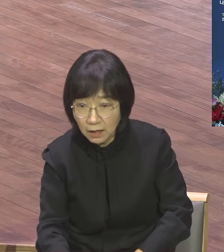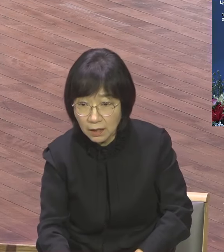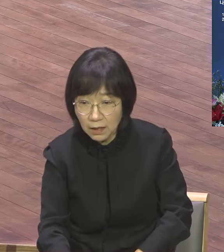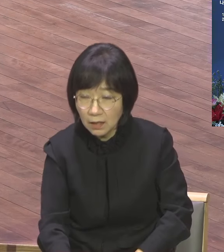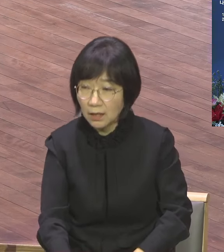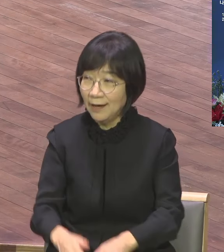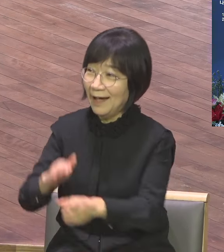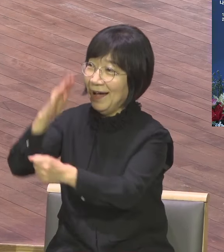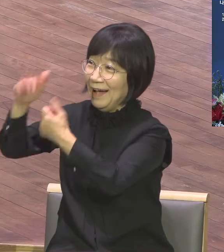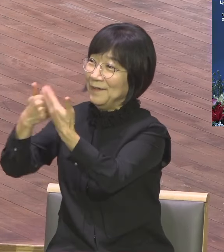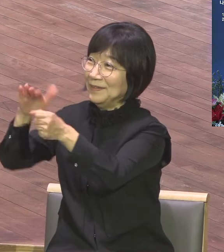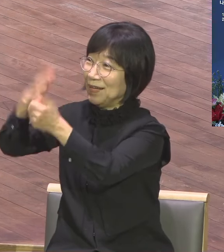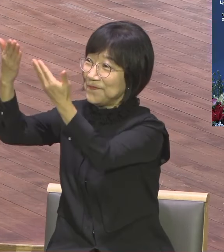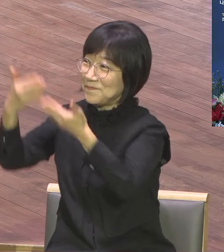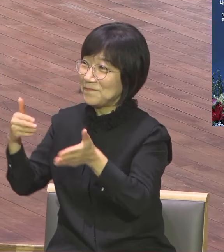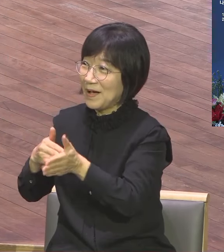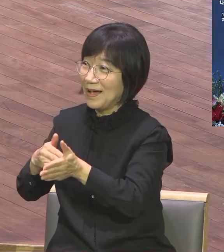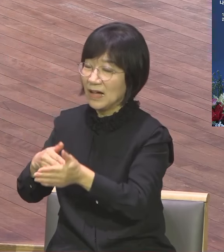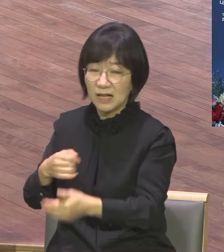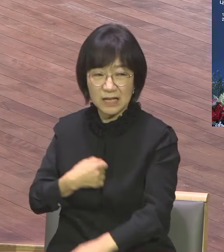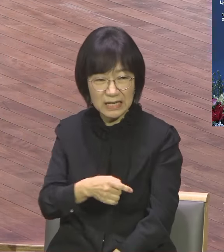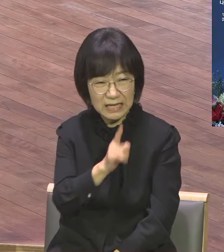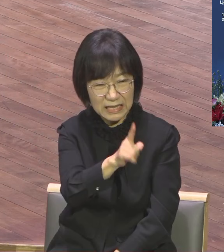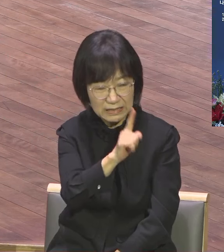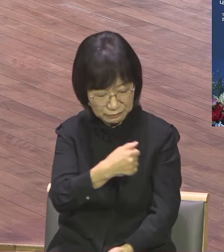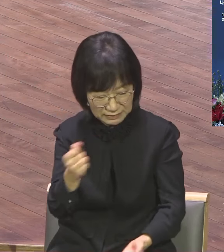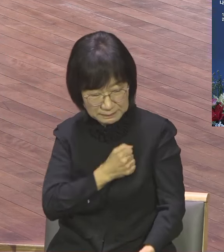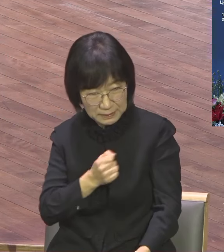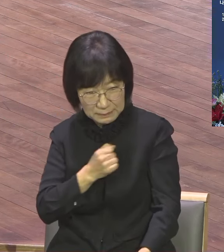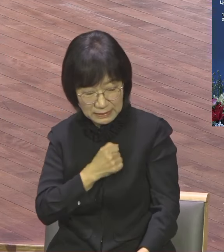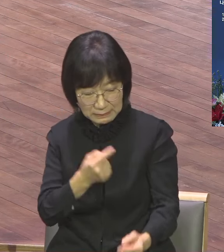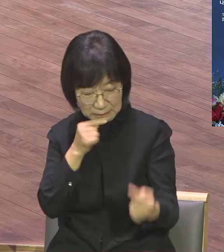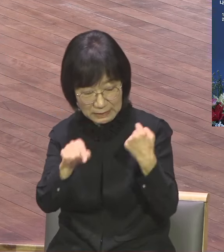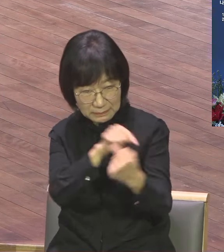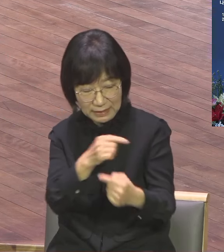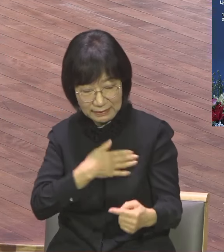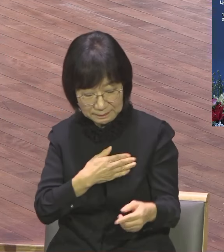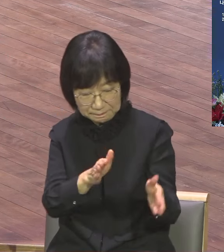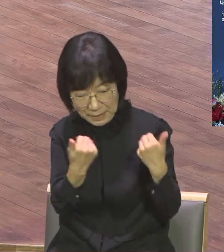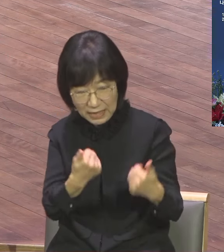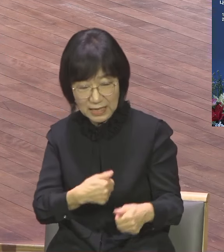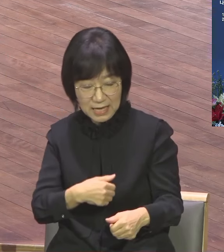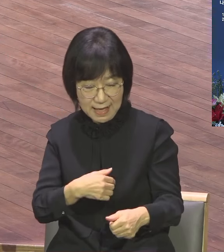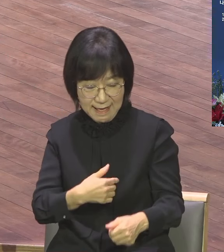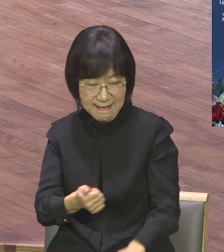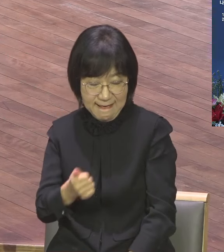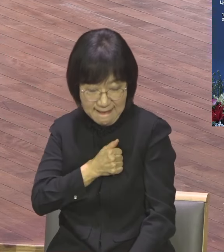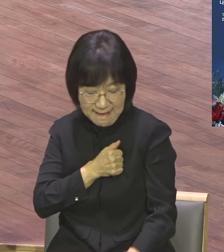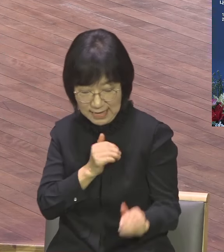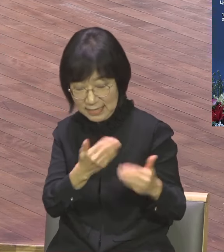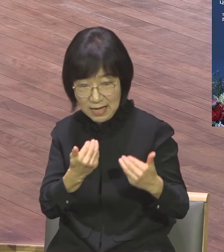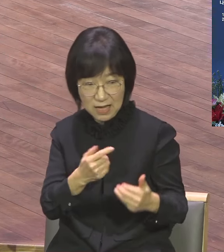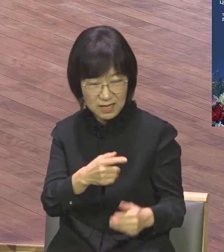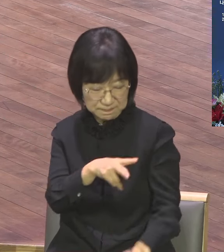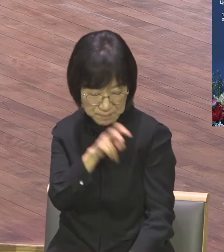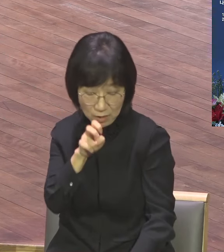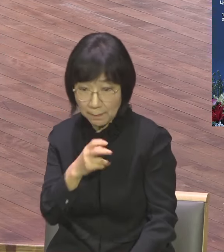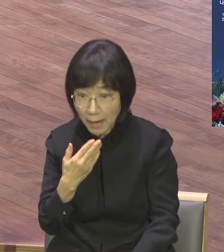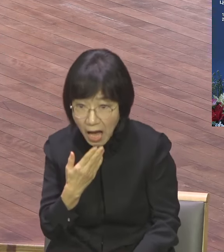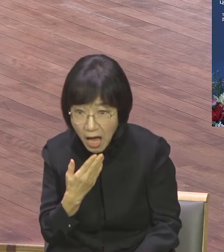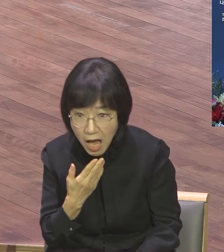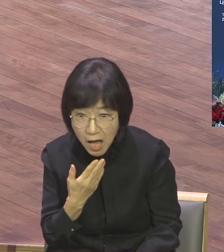든다고 내가 하나님입니까? 내게 손해를 입혔다고, 내 자존심을 건드렸다고,